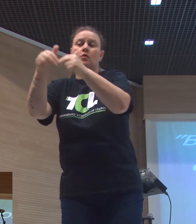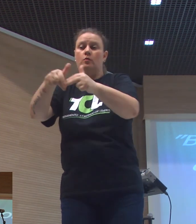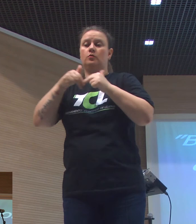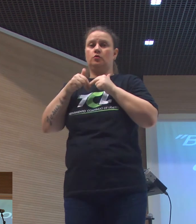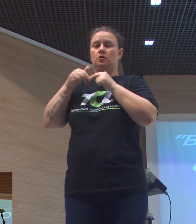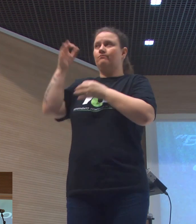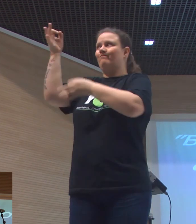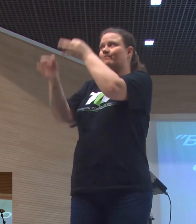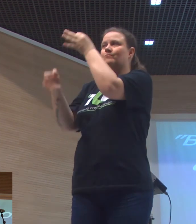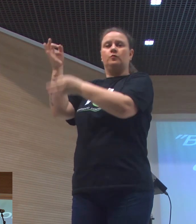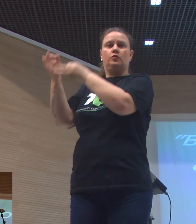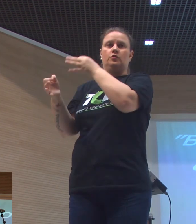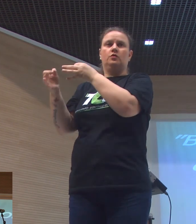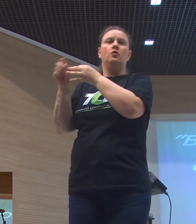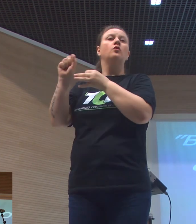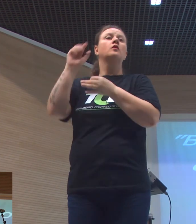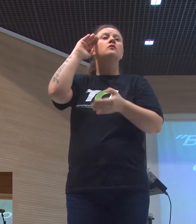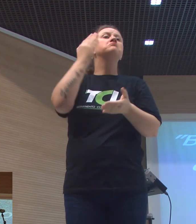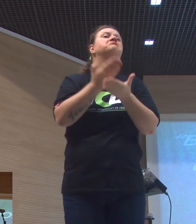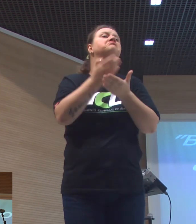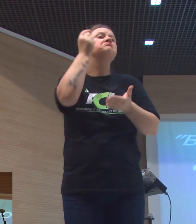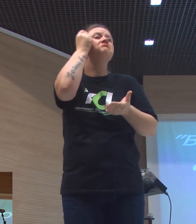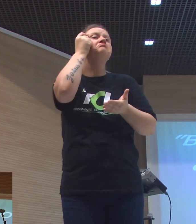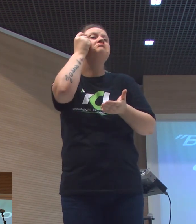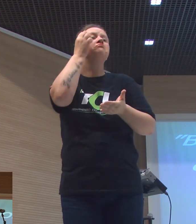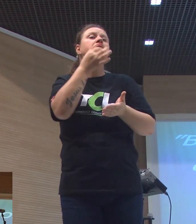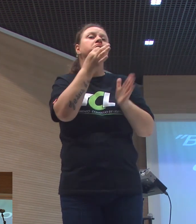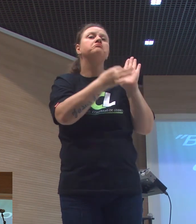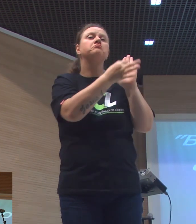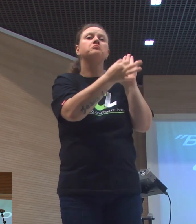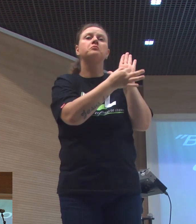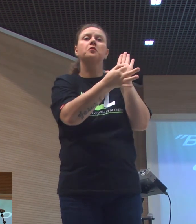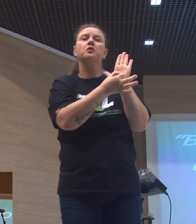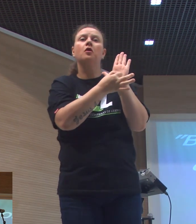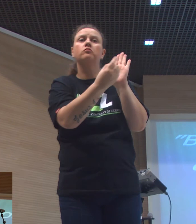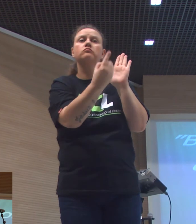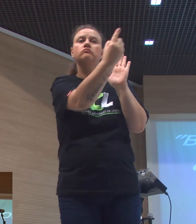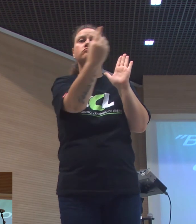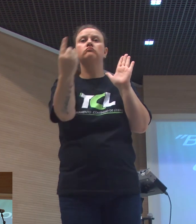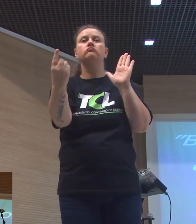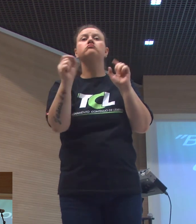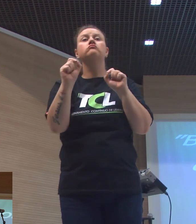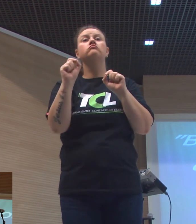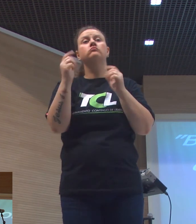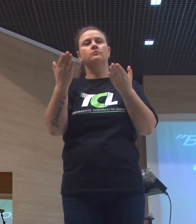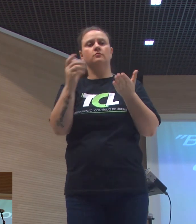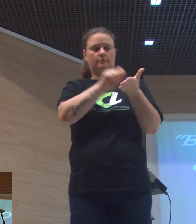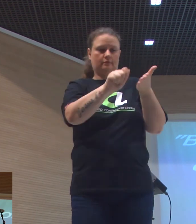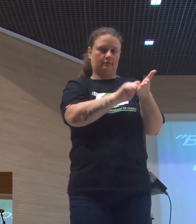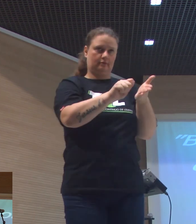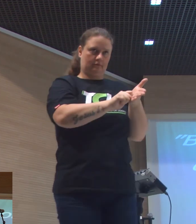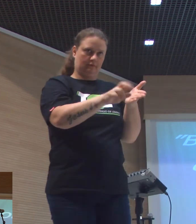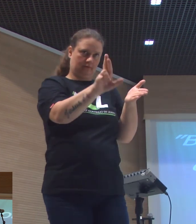justiça você acredita que podemos ter que enfrentar nos dias atuais? Anote então a